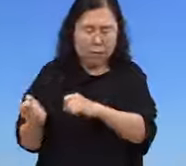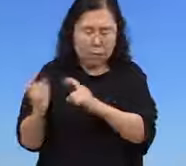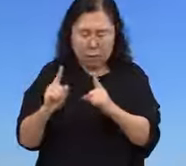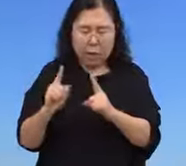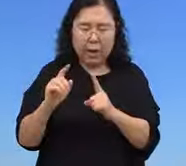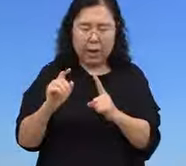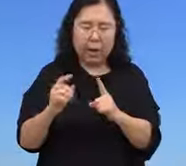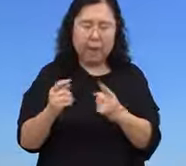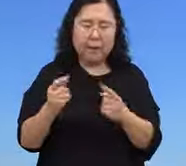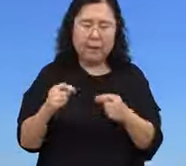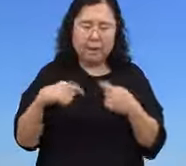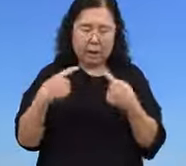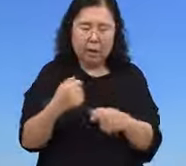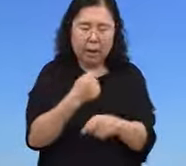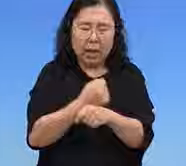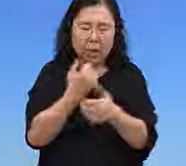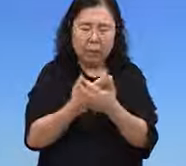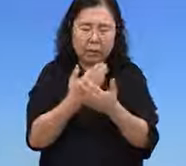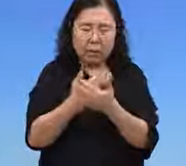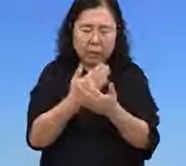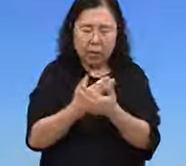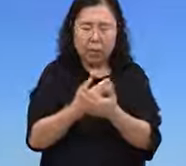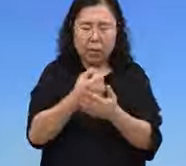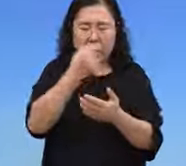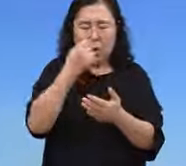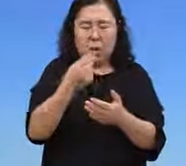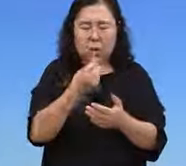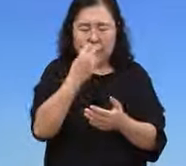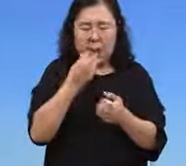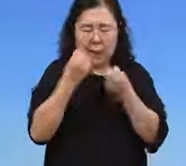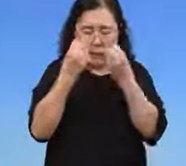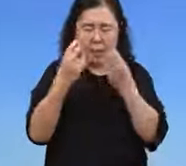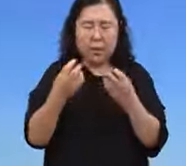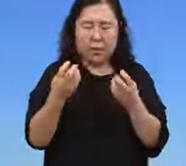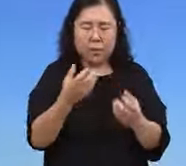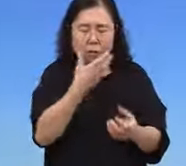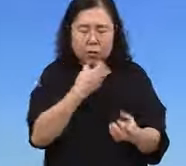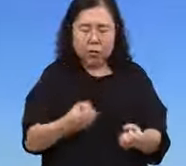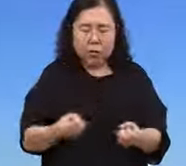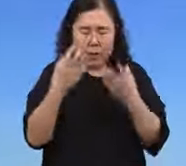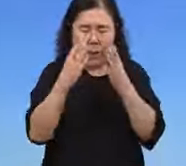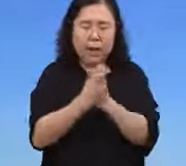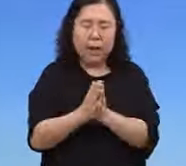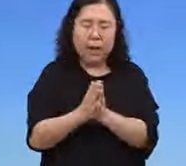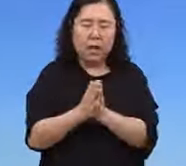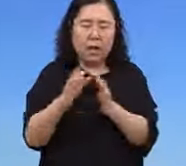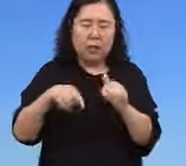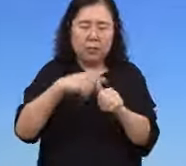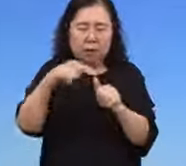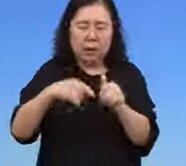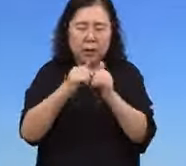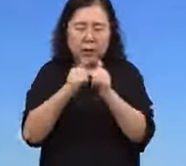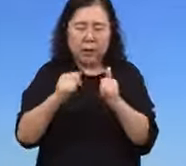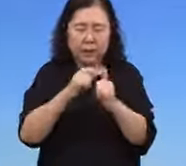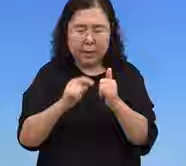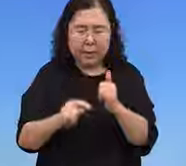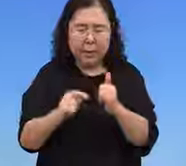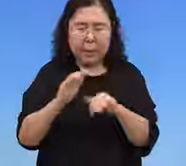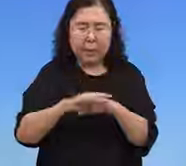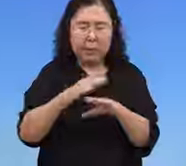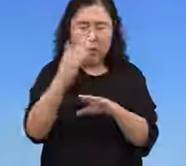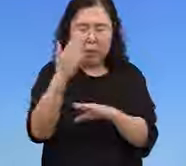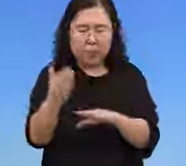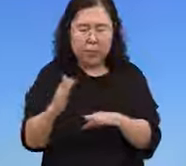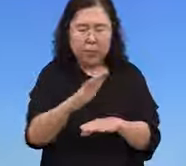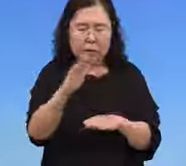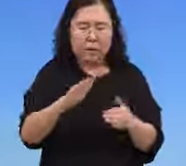마음으로 하나님 새생명 축제에 그 주님의 마음으로 아버지 주변 사람들에게 참 따뜻한 손을 내미는 그런